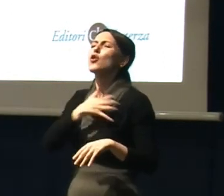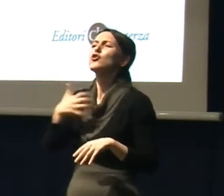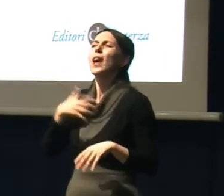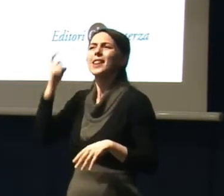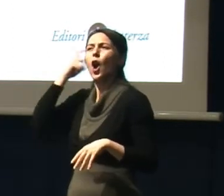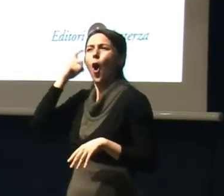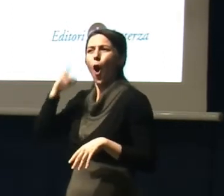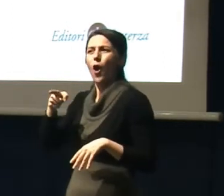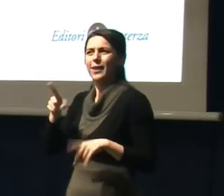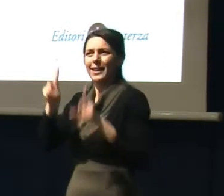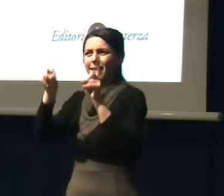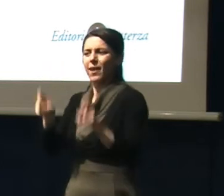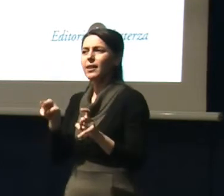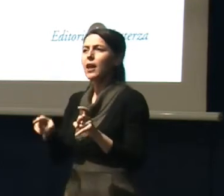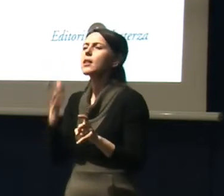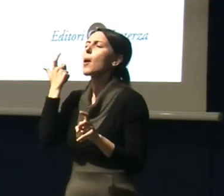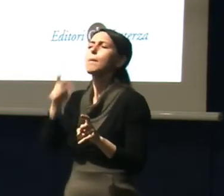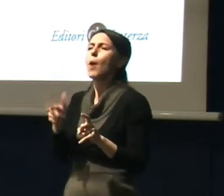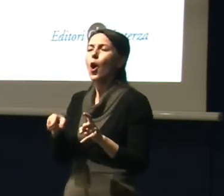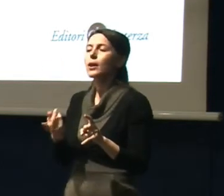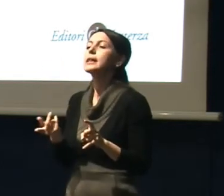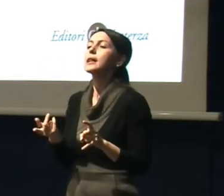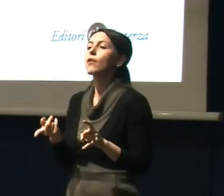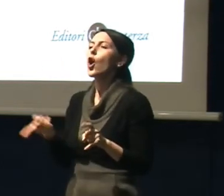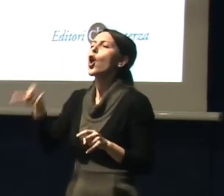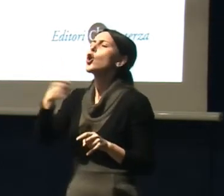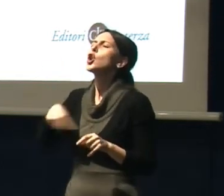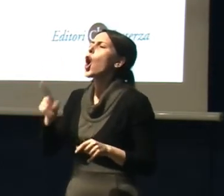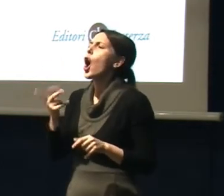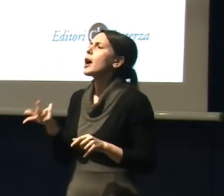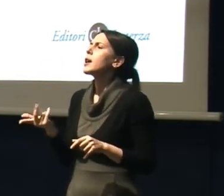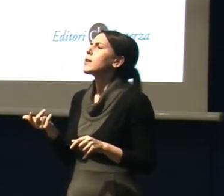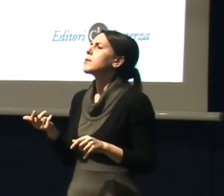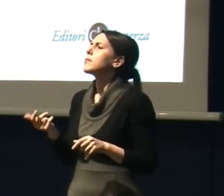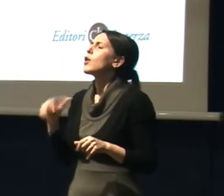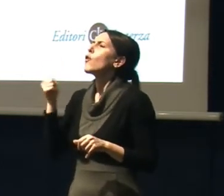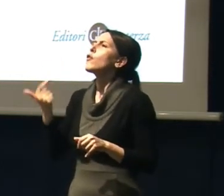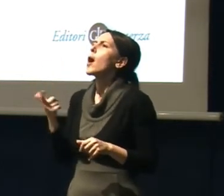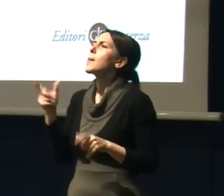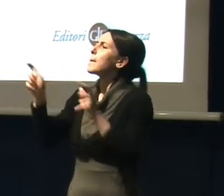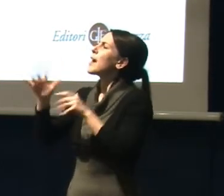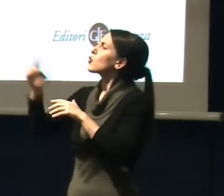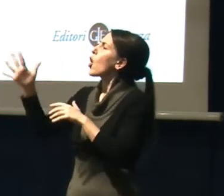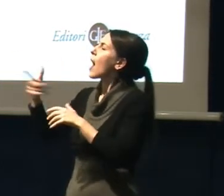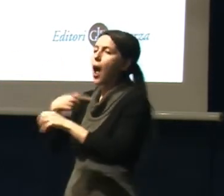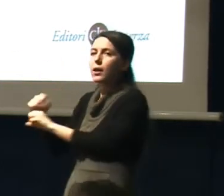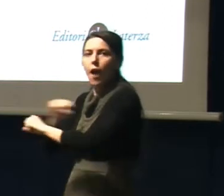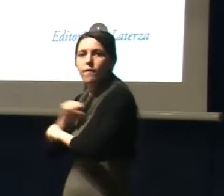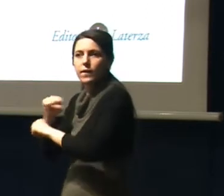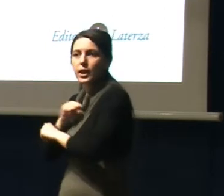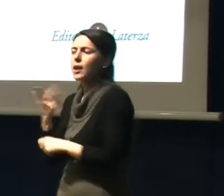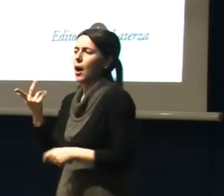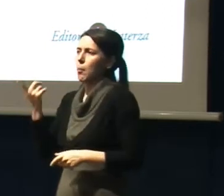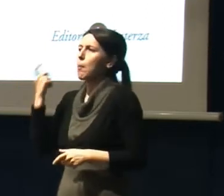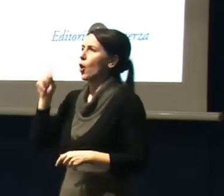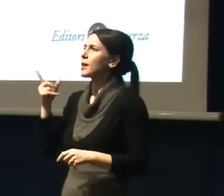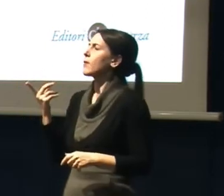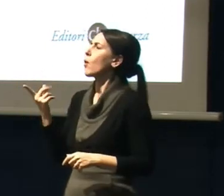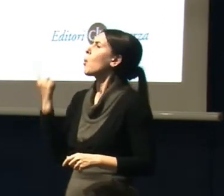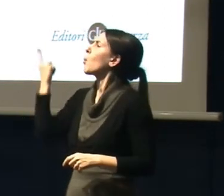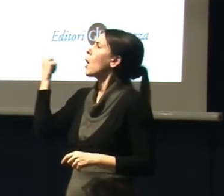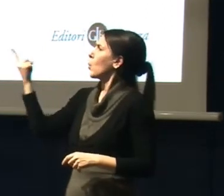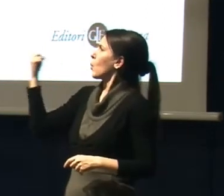per dimostrare che in realtà noi ci fidiamo molto degli altri cioè qualcuno ci ha detto che se spingiamo